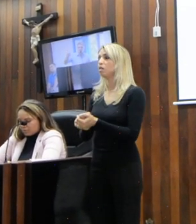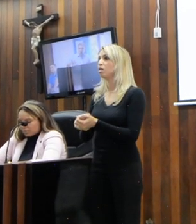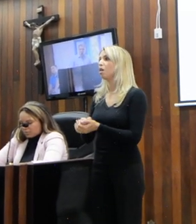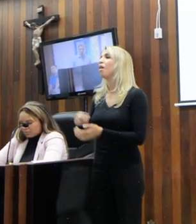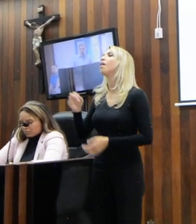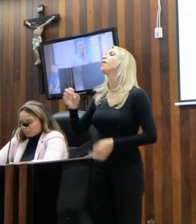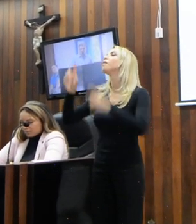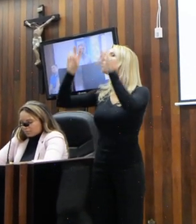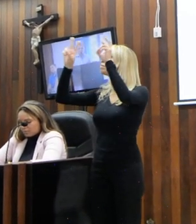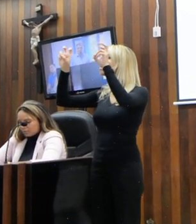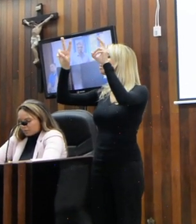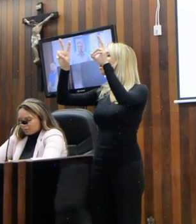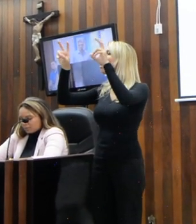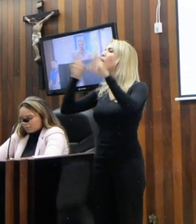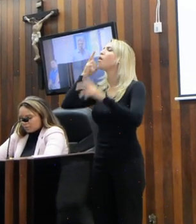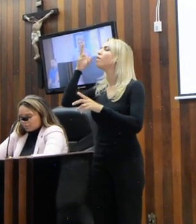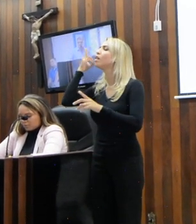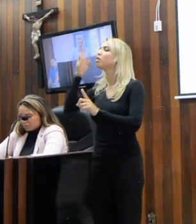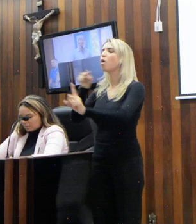vereadores.